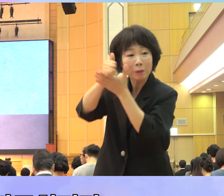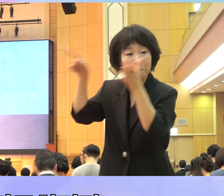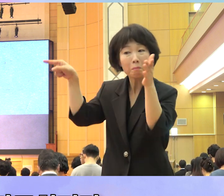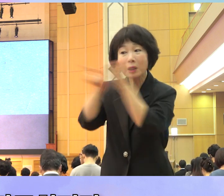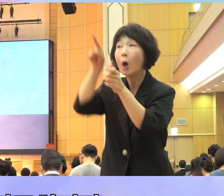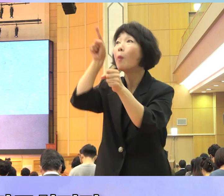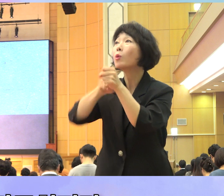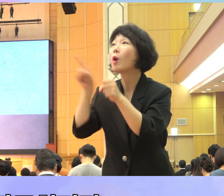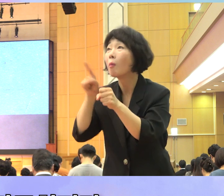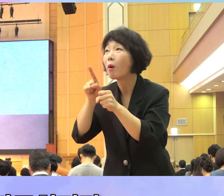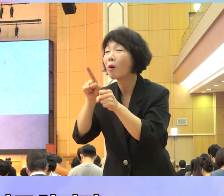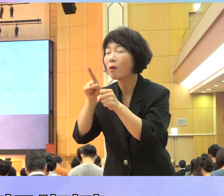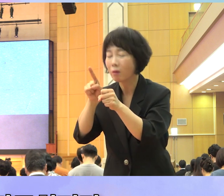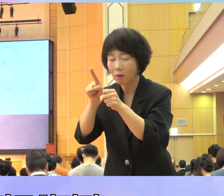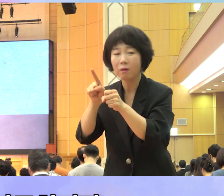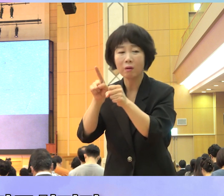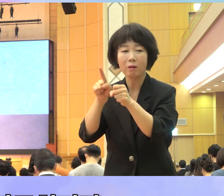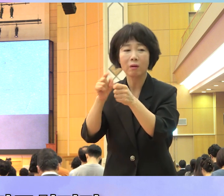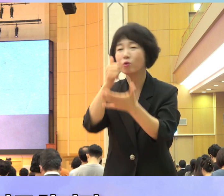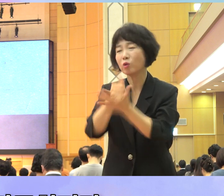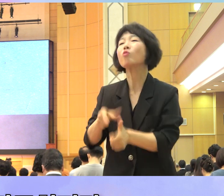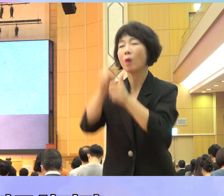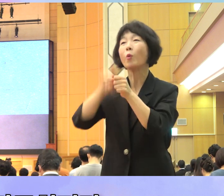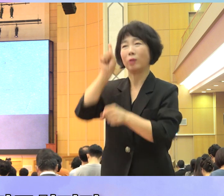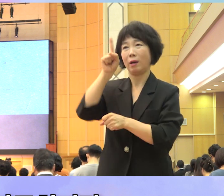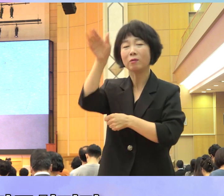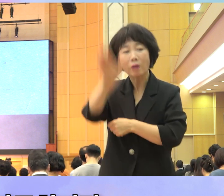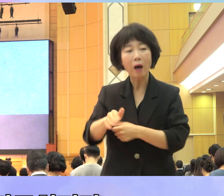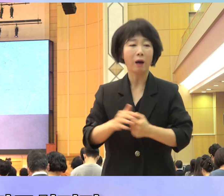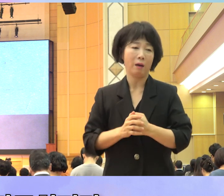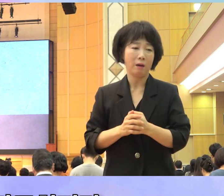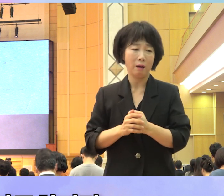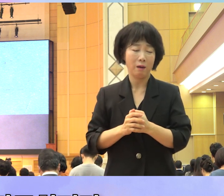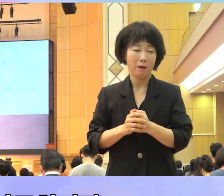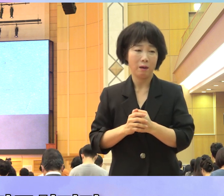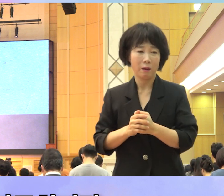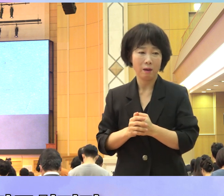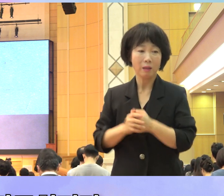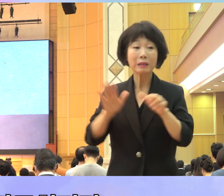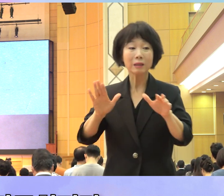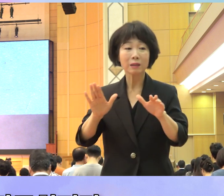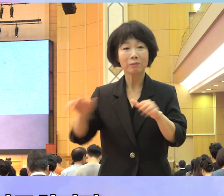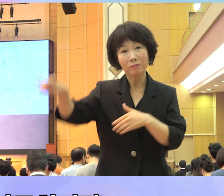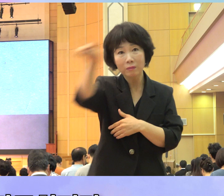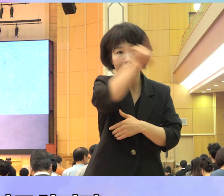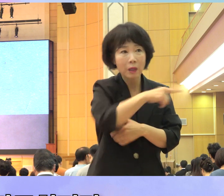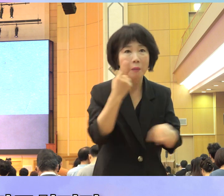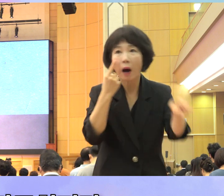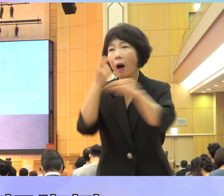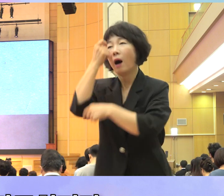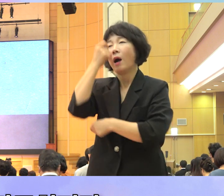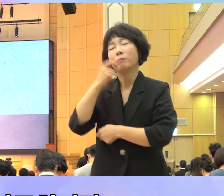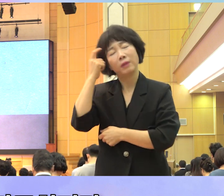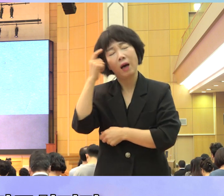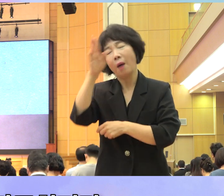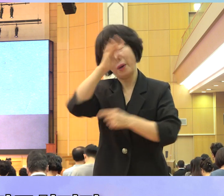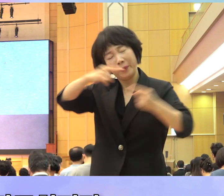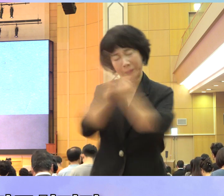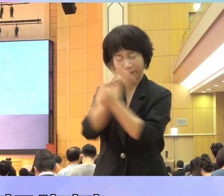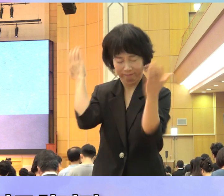믿는 목적이 이것만을 위한 건 아니지만 예수님도 그러하셨듯이 이 자들을 불쌍히 여기사